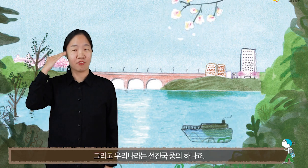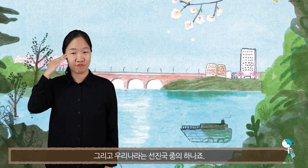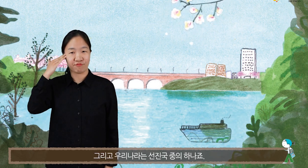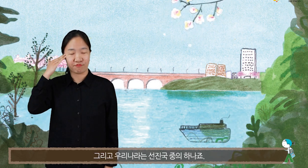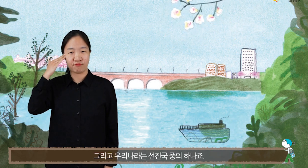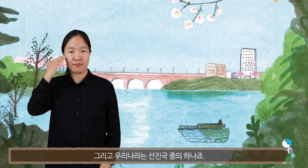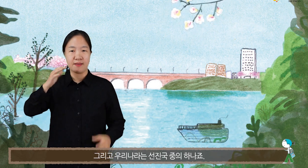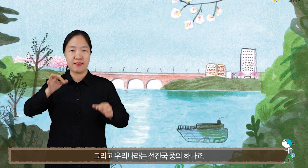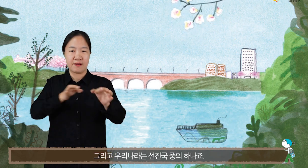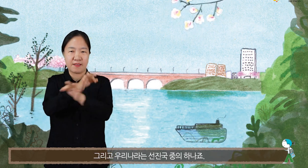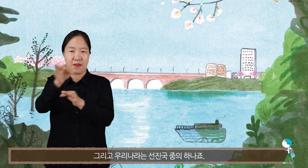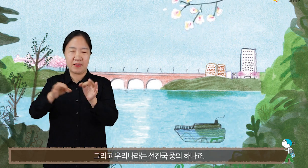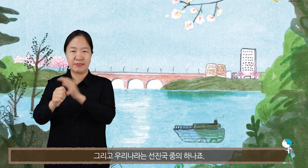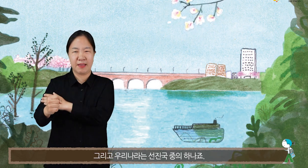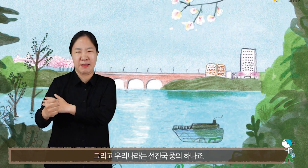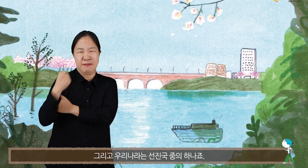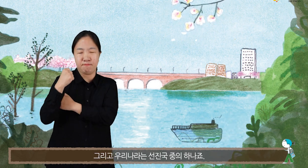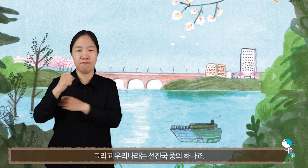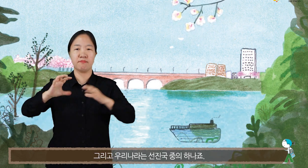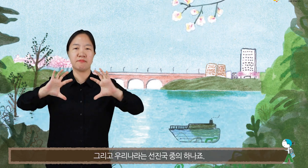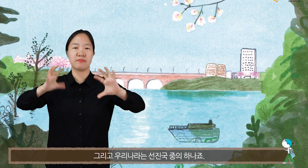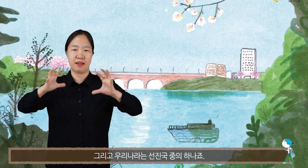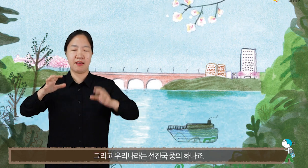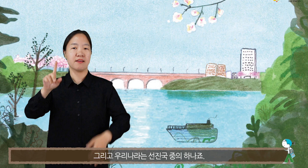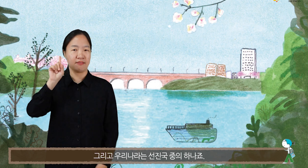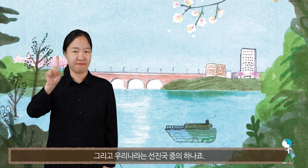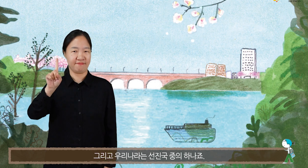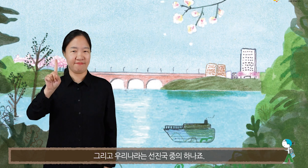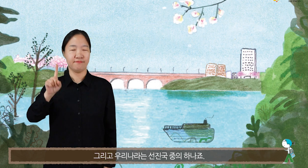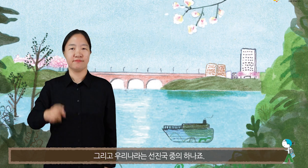그리고 우리나라는 선진국 중에 하나죠.